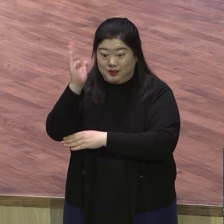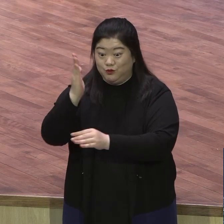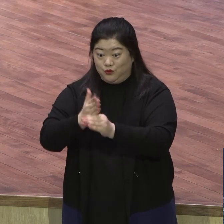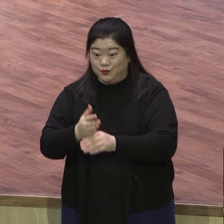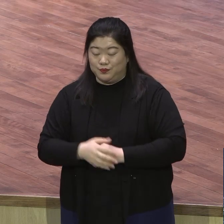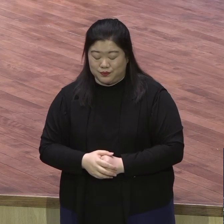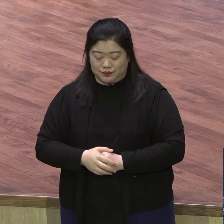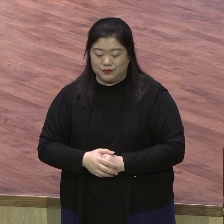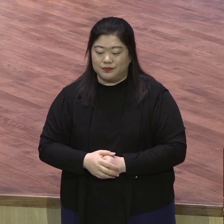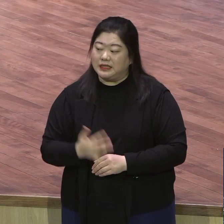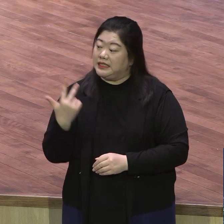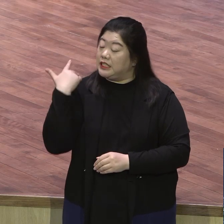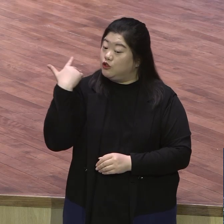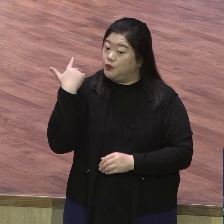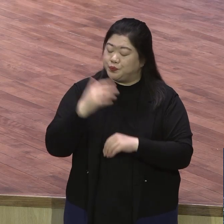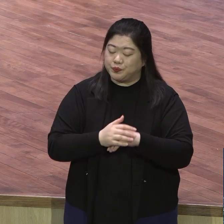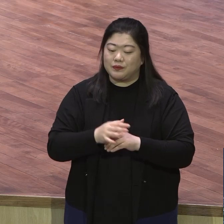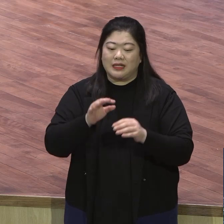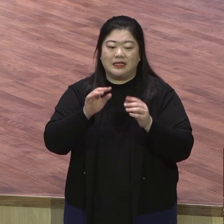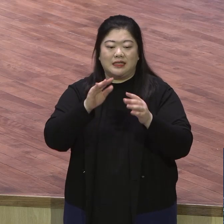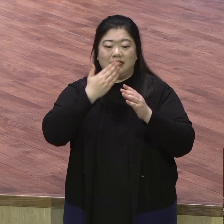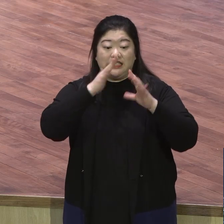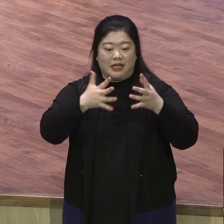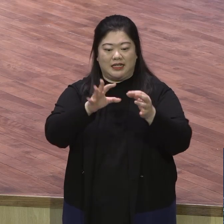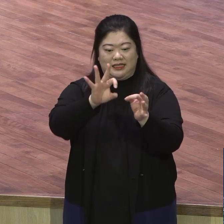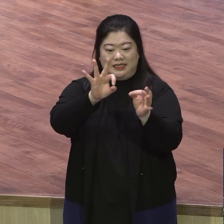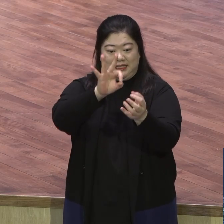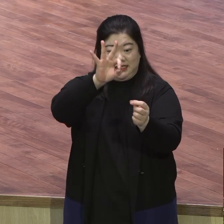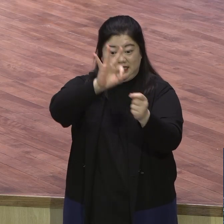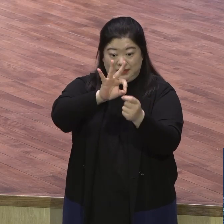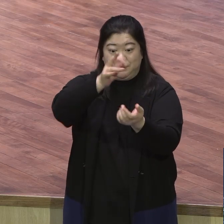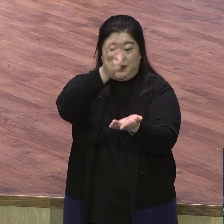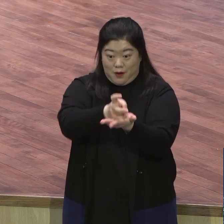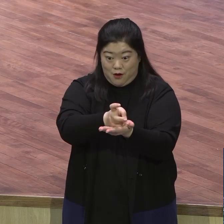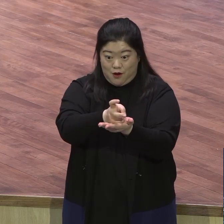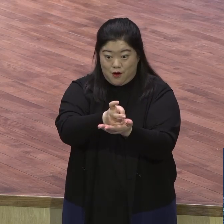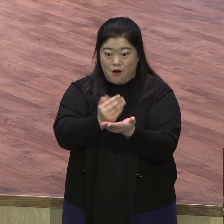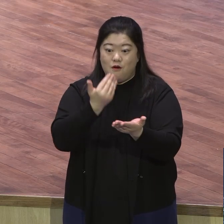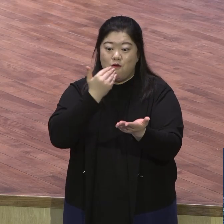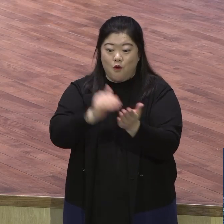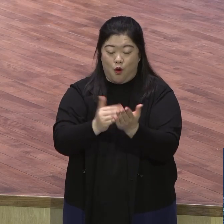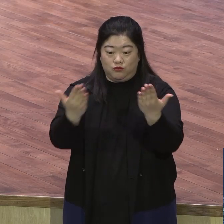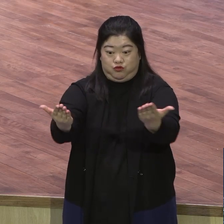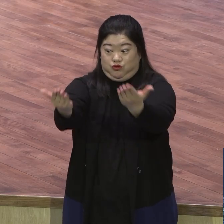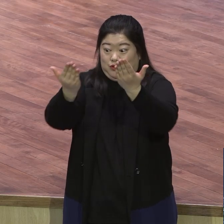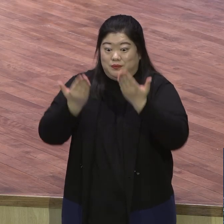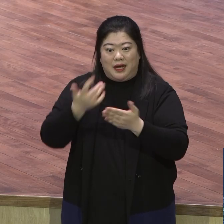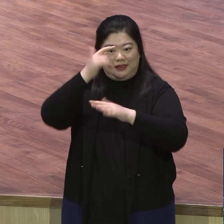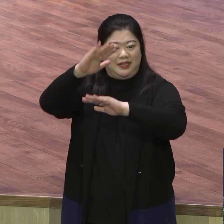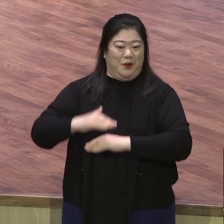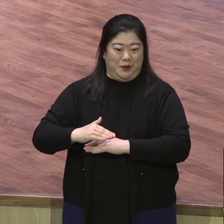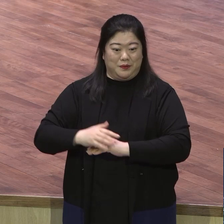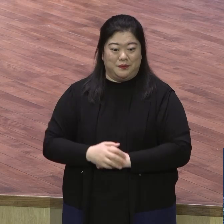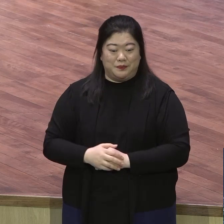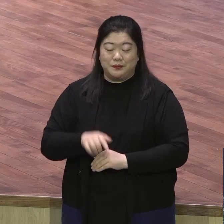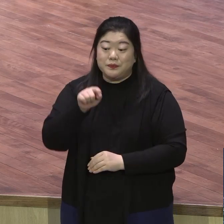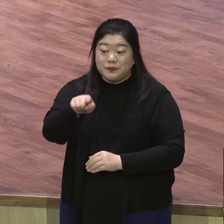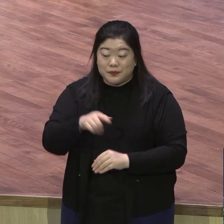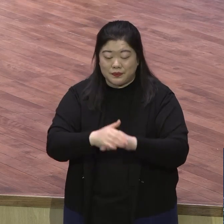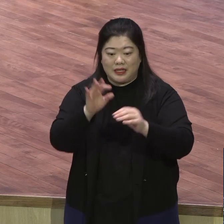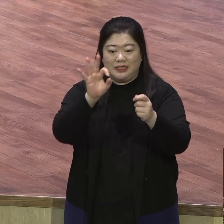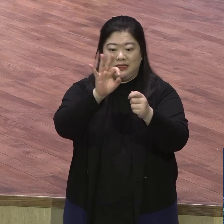백성들에 주신 10개명에 대해서 다루었습니다. 10개명은 크게 하나님과의 관계 속에서 주어진 개명과